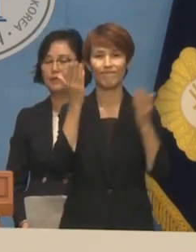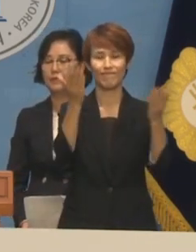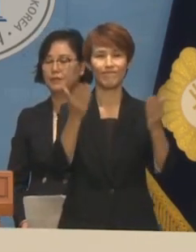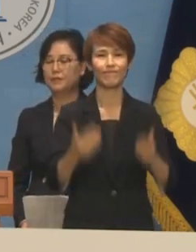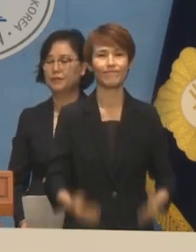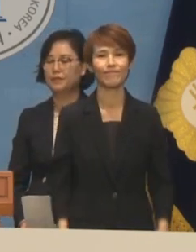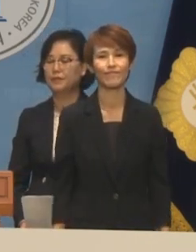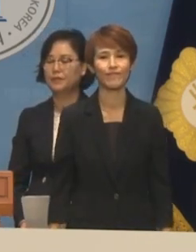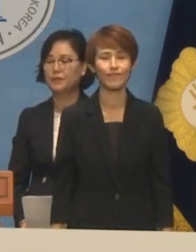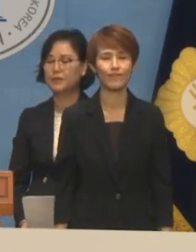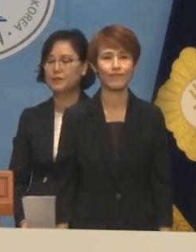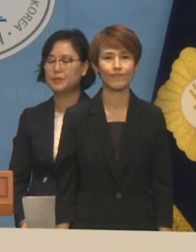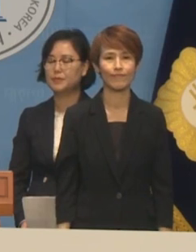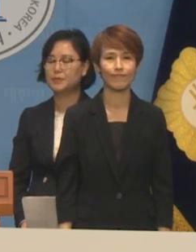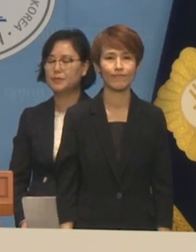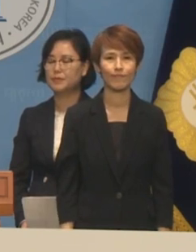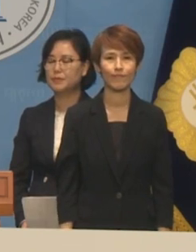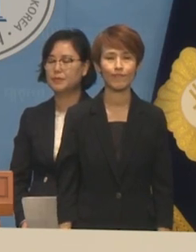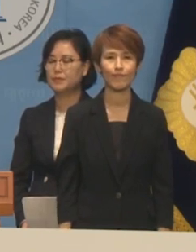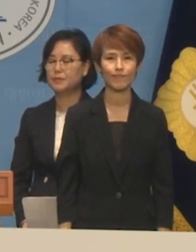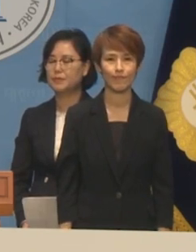주시겠습니다.